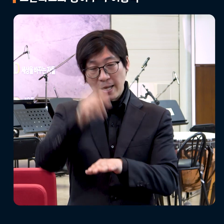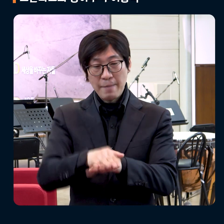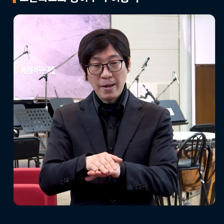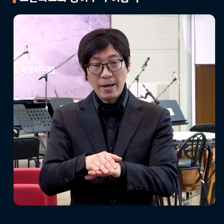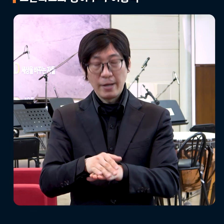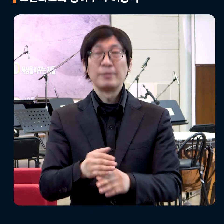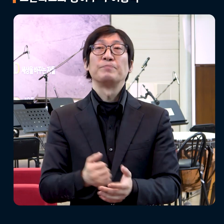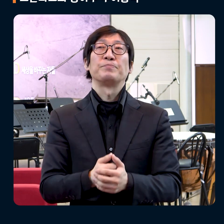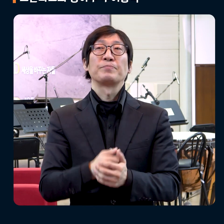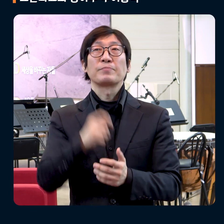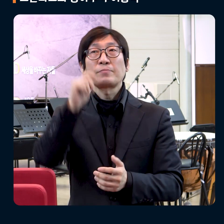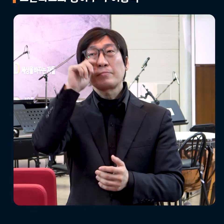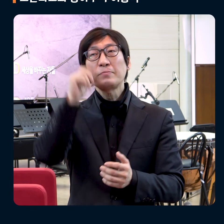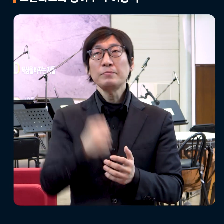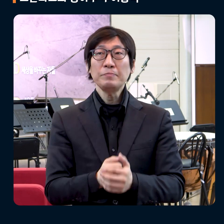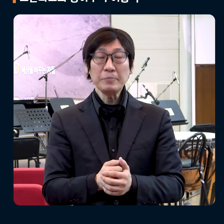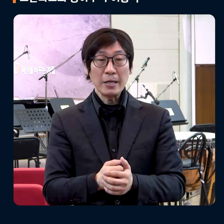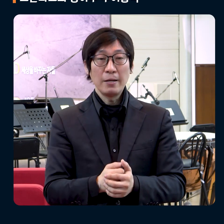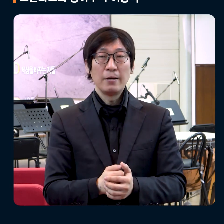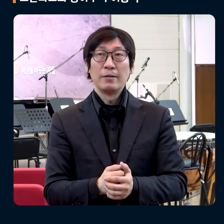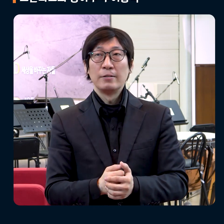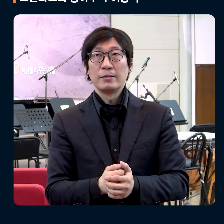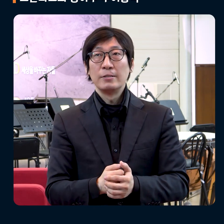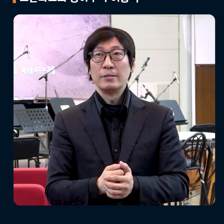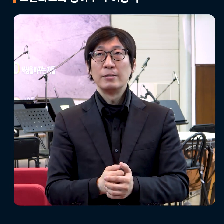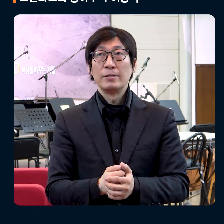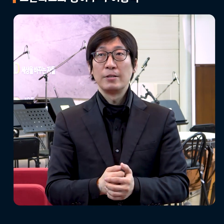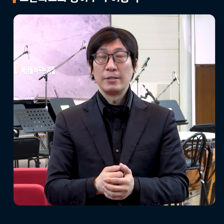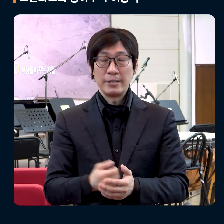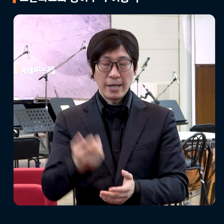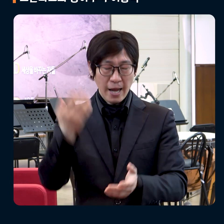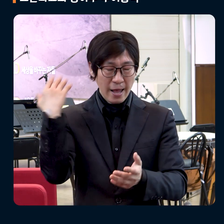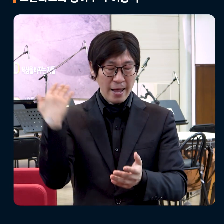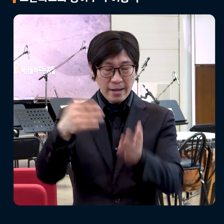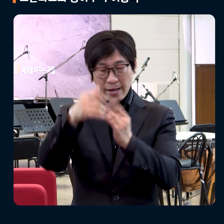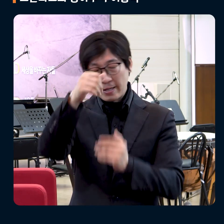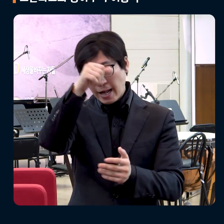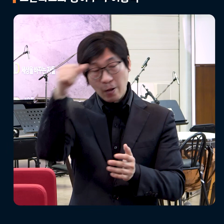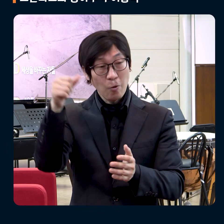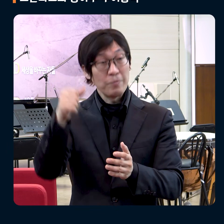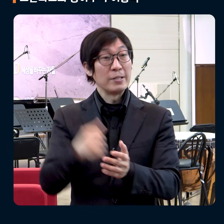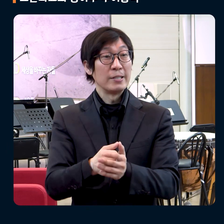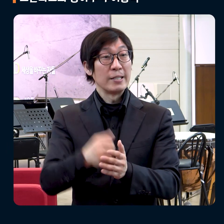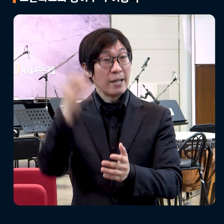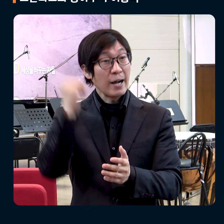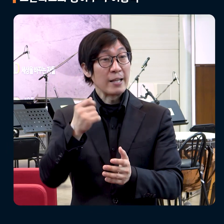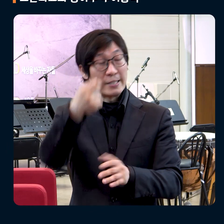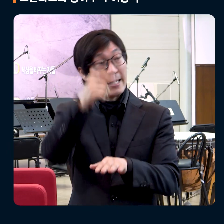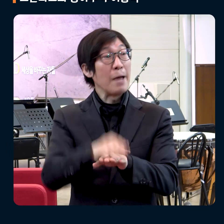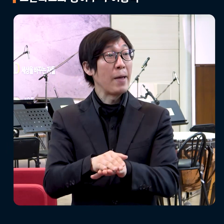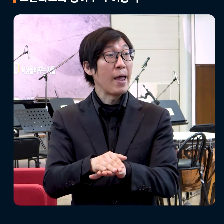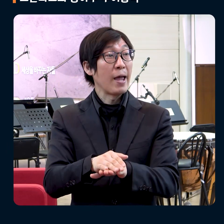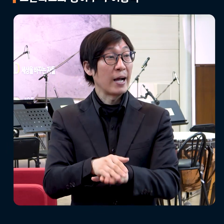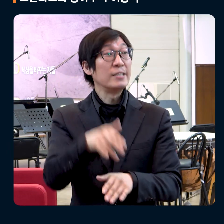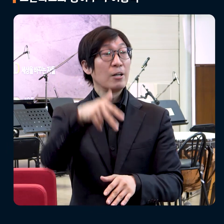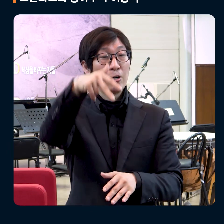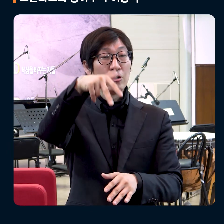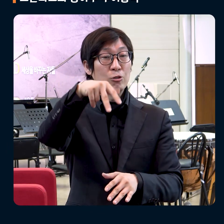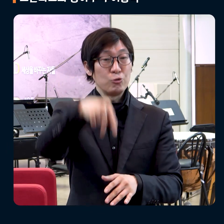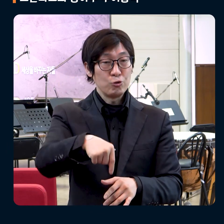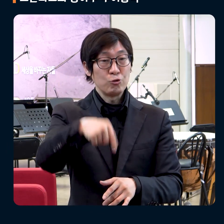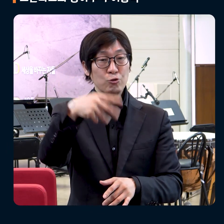예배를 드리는데, 추도 예배, 여러분 미국에서는 메모리얼 서비스라고 그럽니다. 그 고인을 추도하는, 다시 기억하는